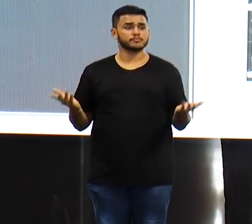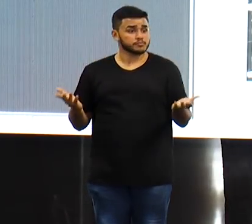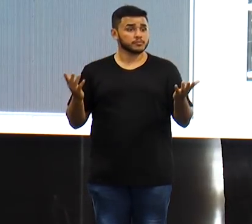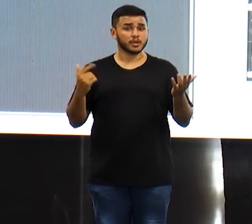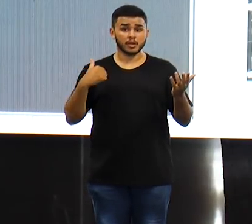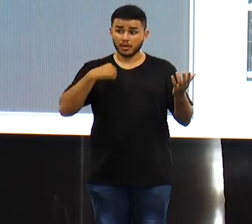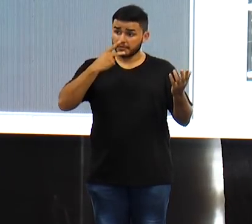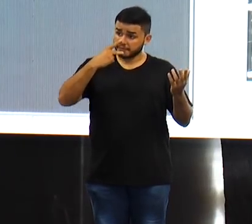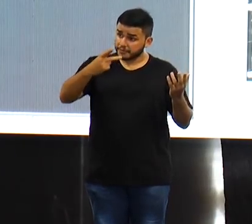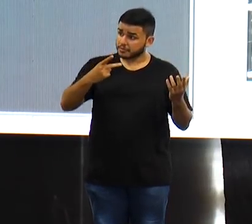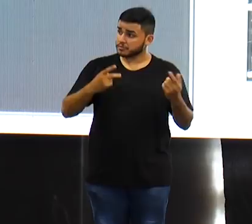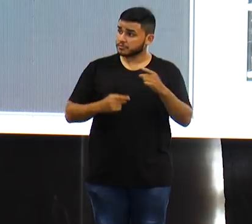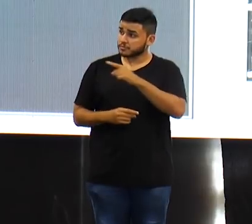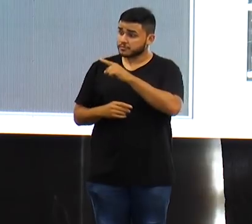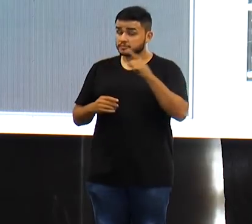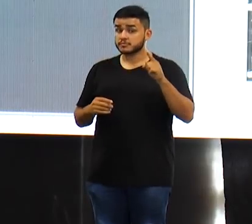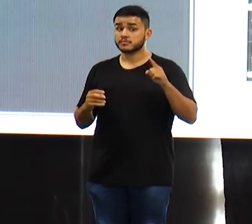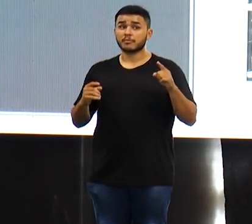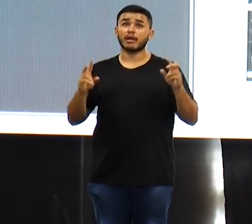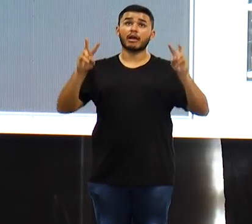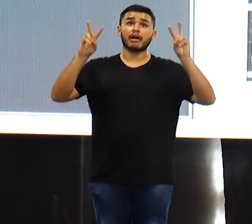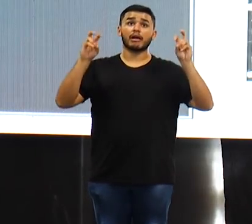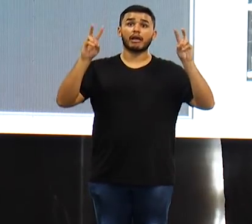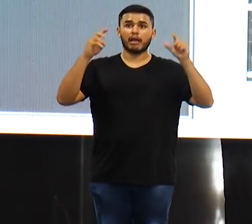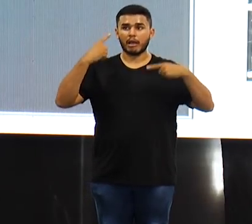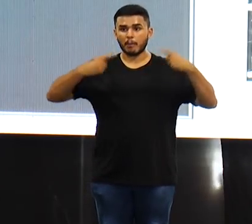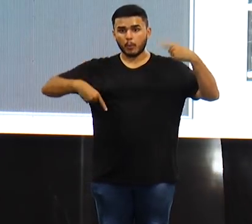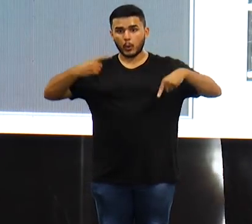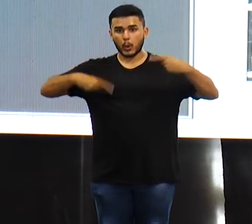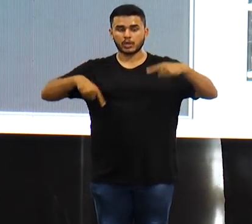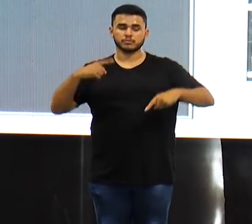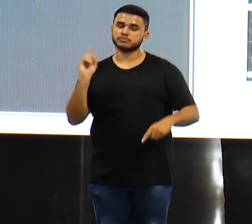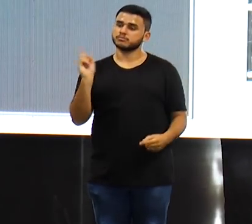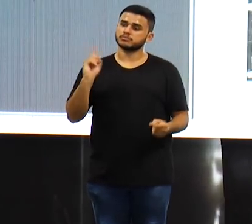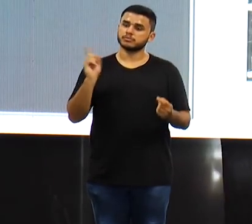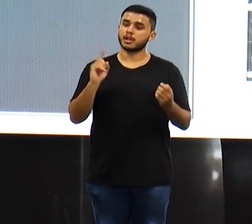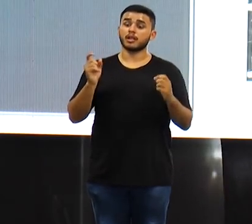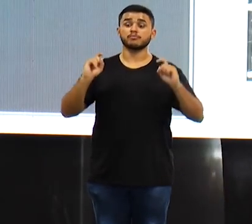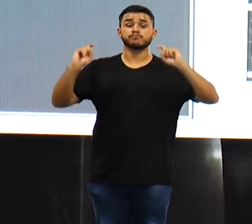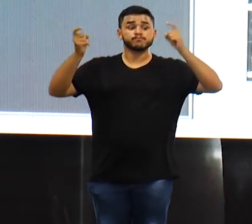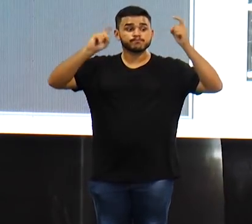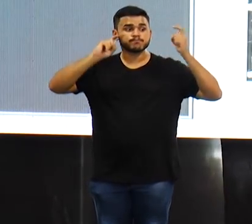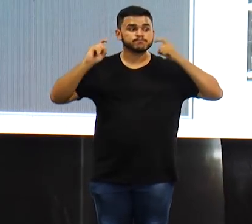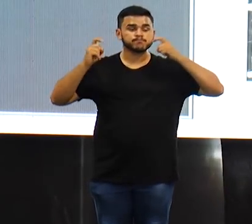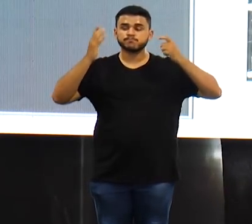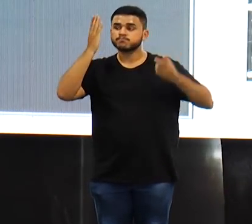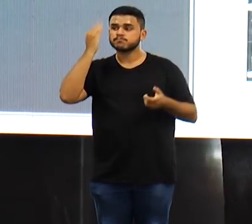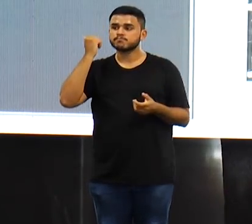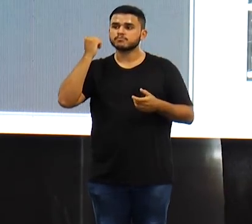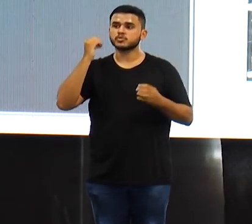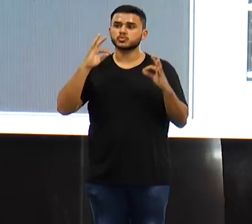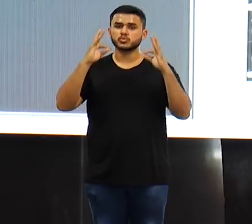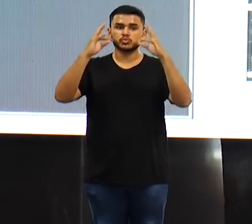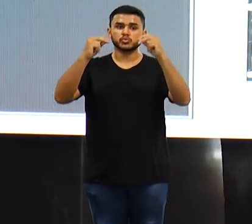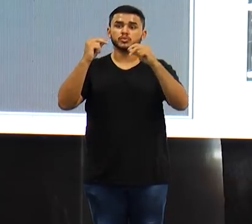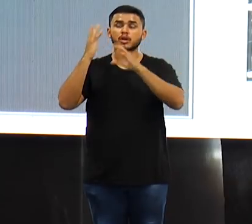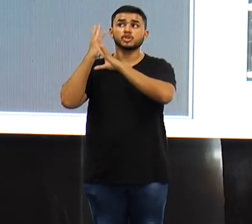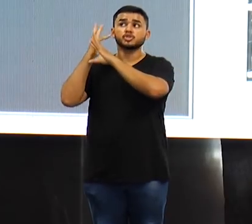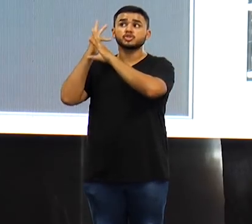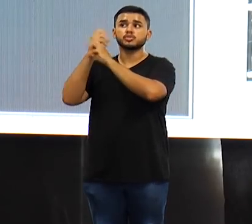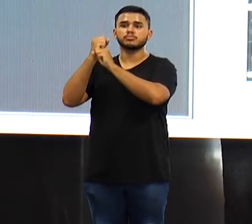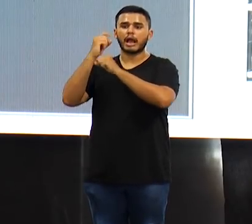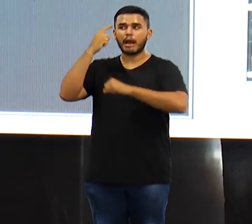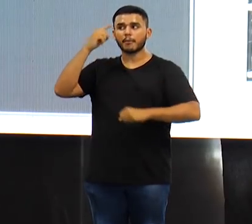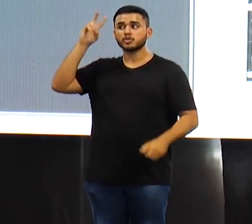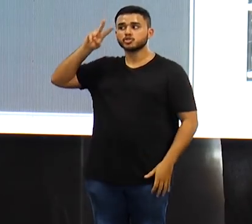E eu não estou falando, pessoal, de questões políticas. Eu estou falando de discussões, revisionismos, enfim,